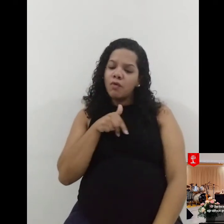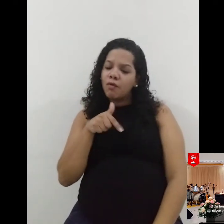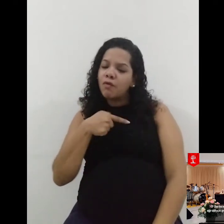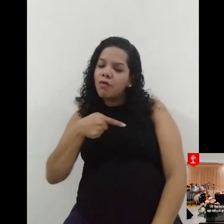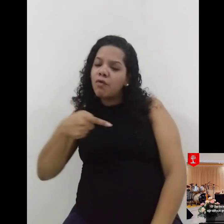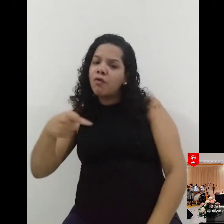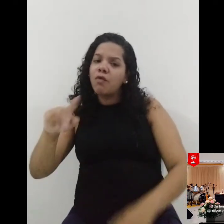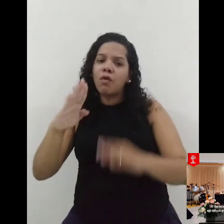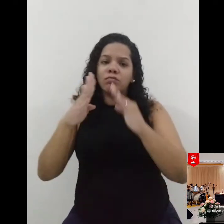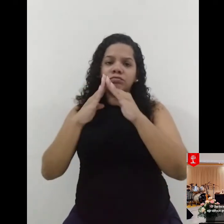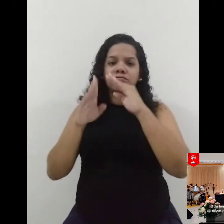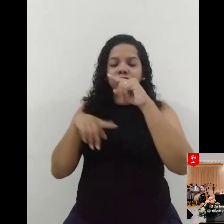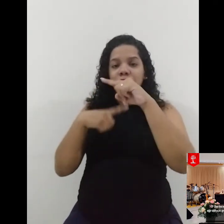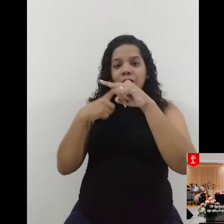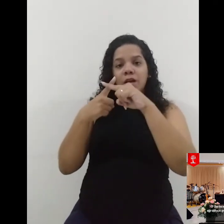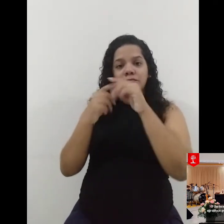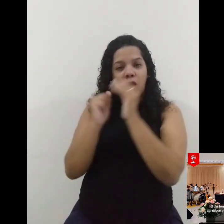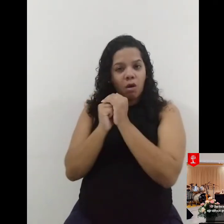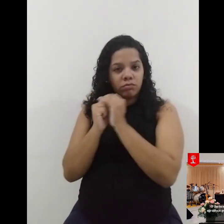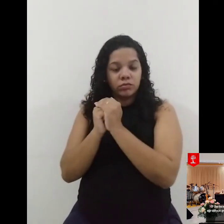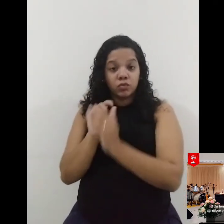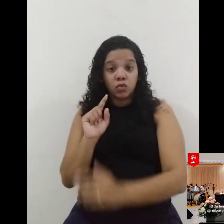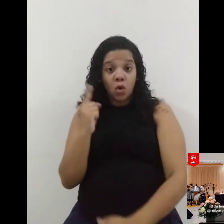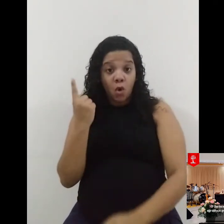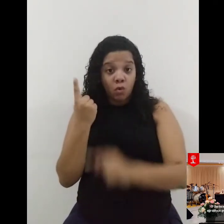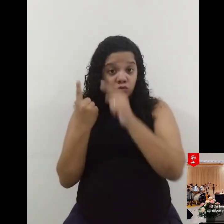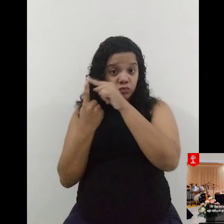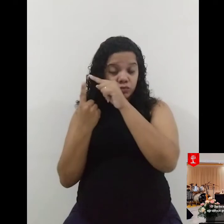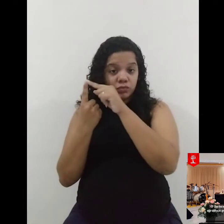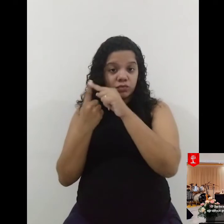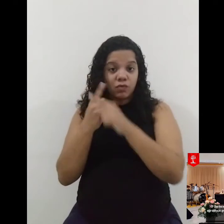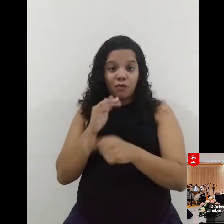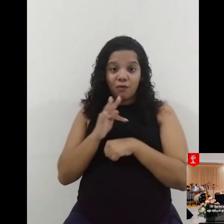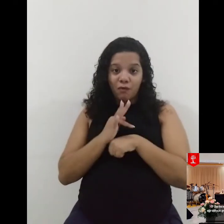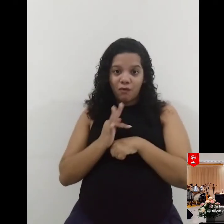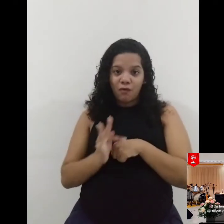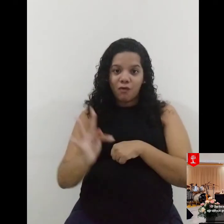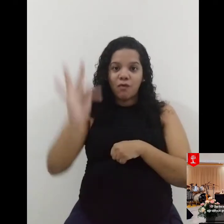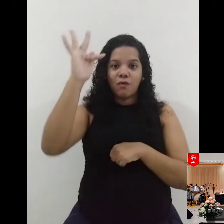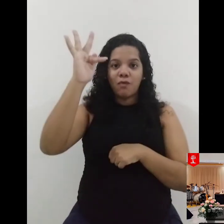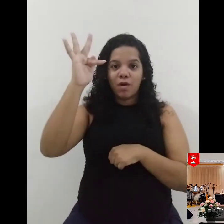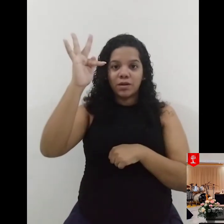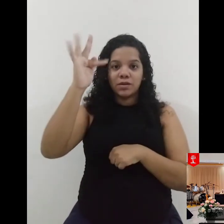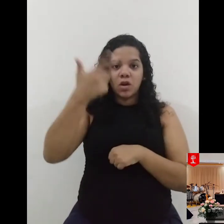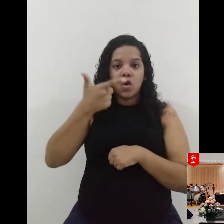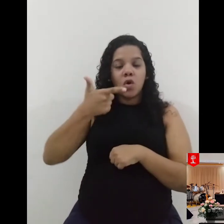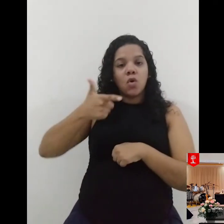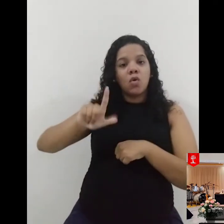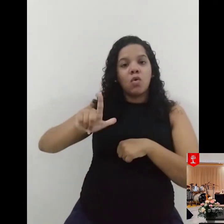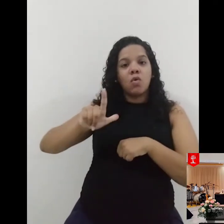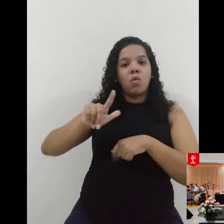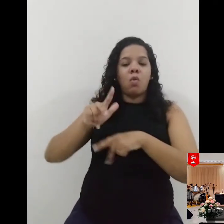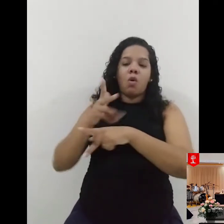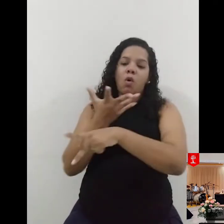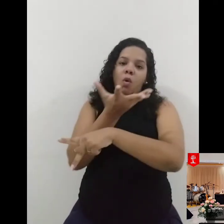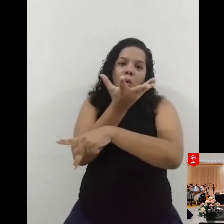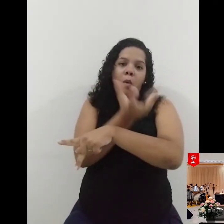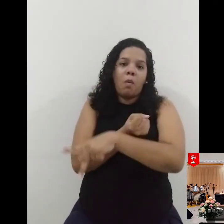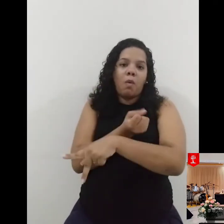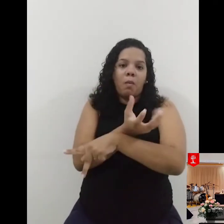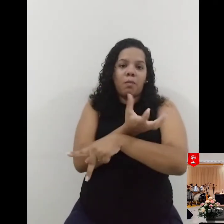Deus, eu te agradeço porque não sou como os outros homens,